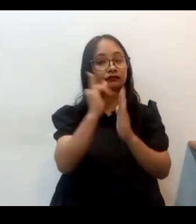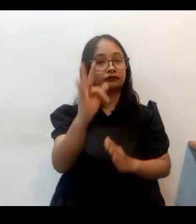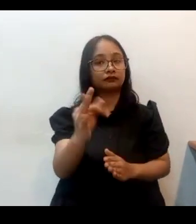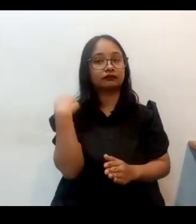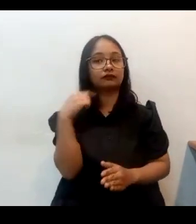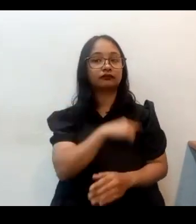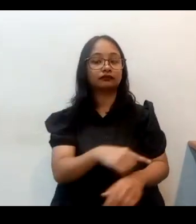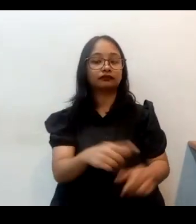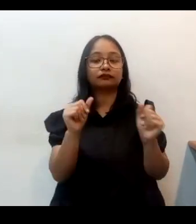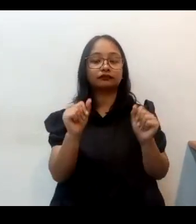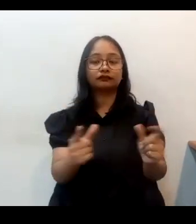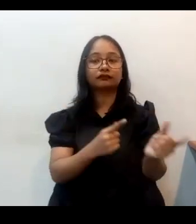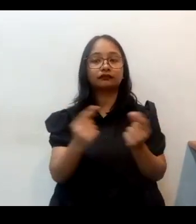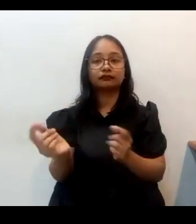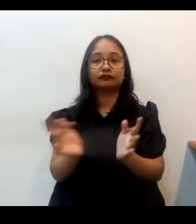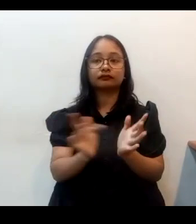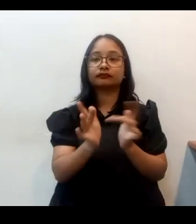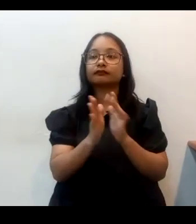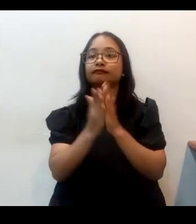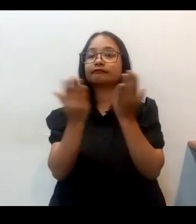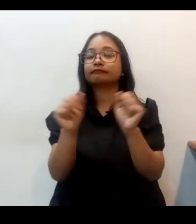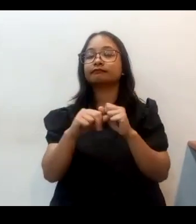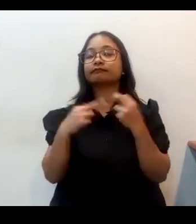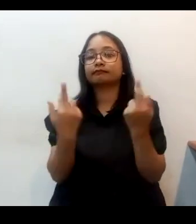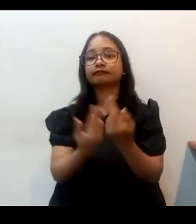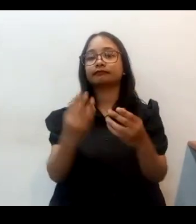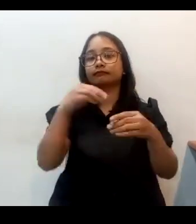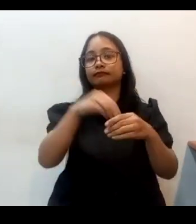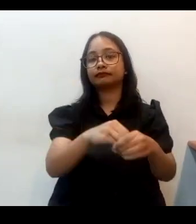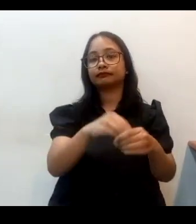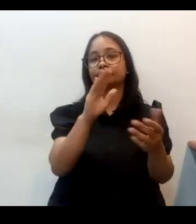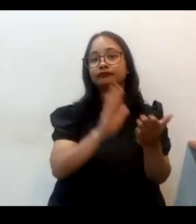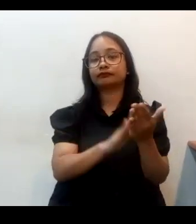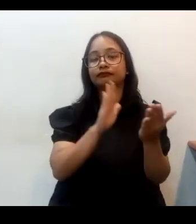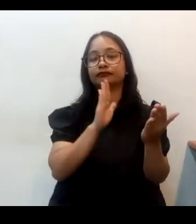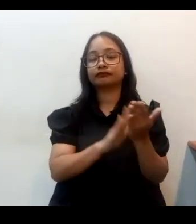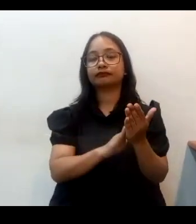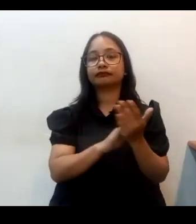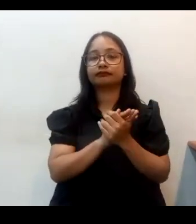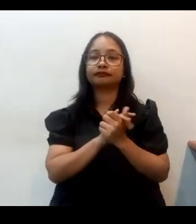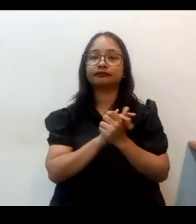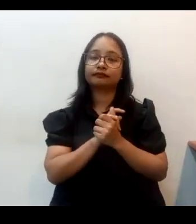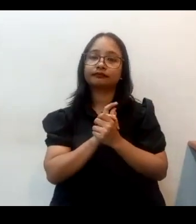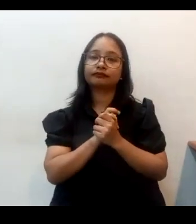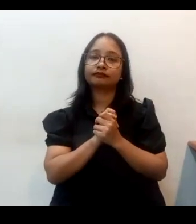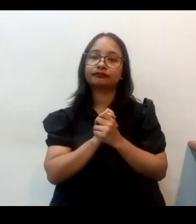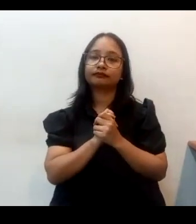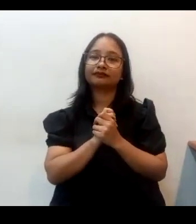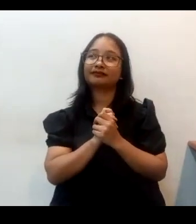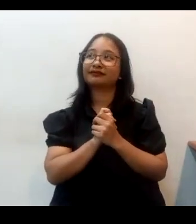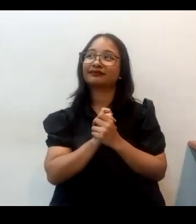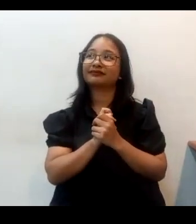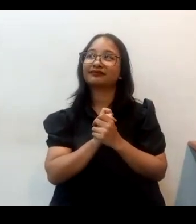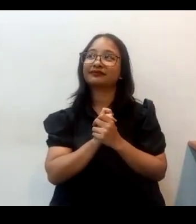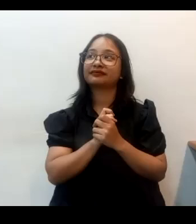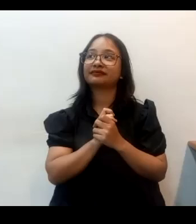ng pagkakataon na magsagawa ng Bible seminar dito? Actually, I asked, from that day, can we conduct